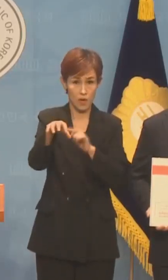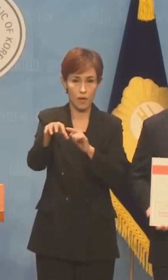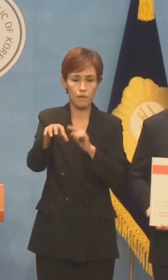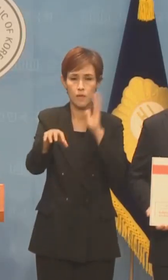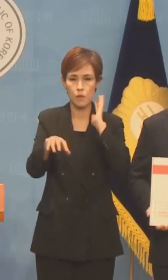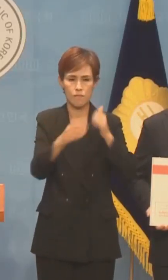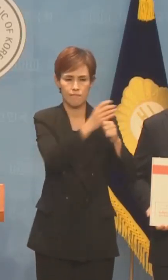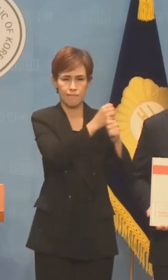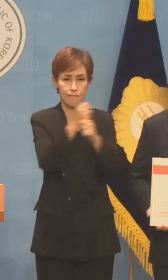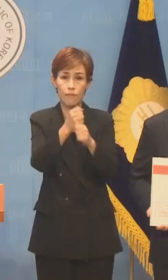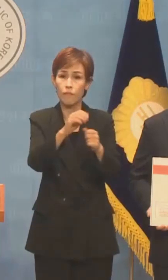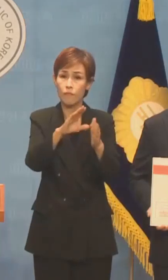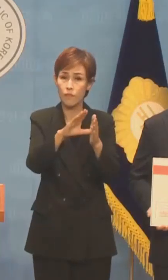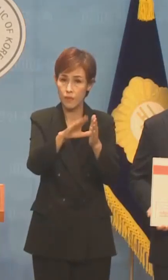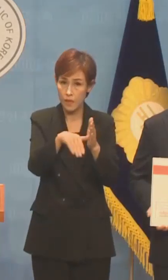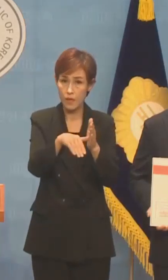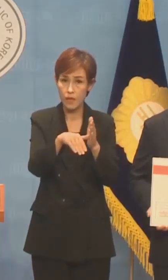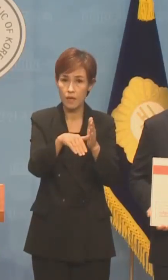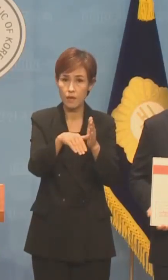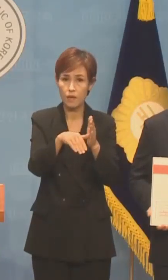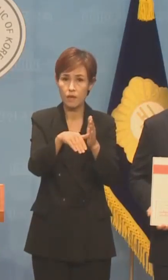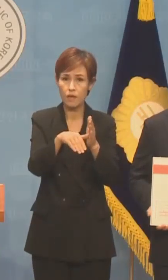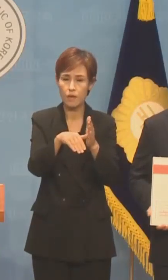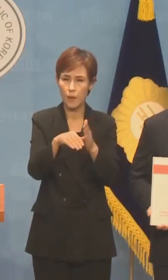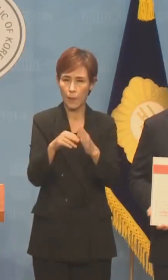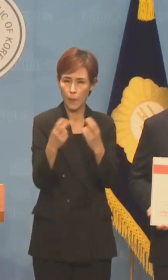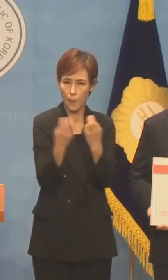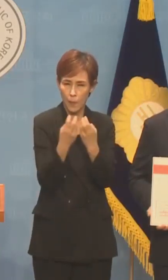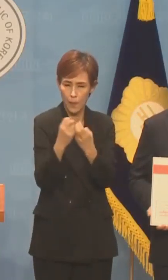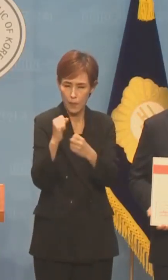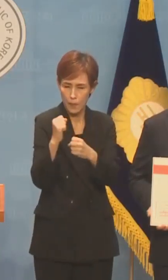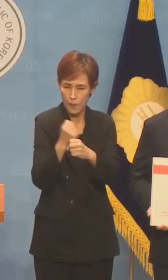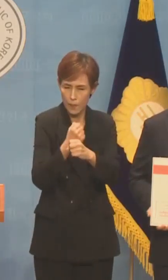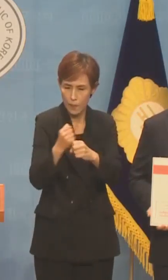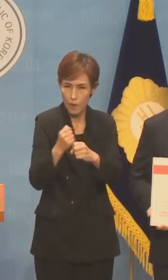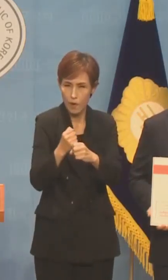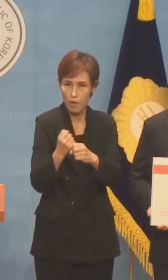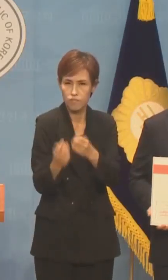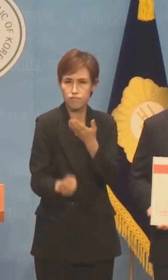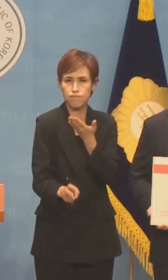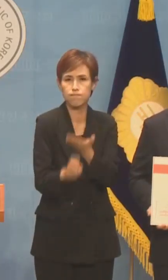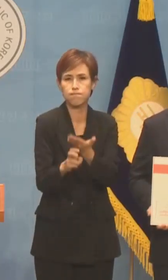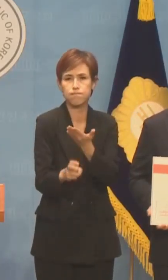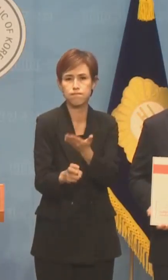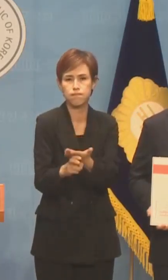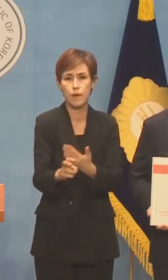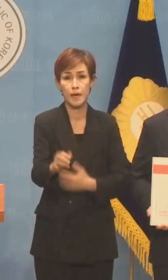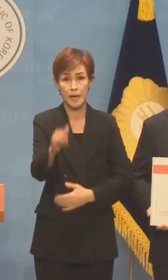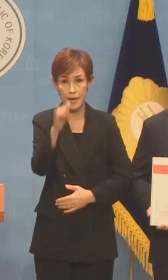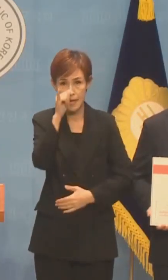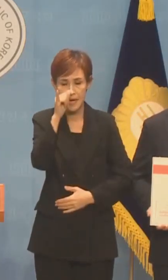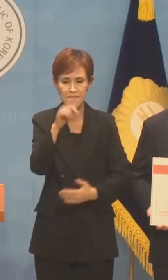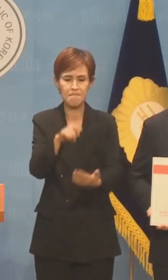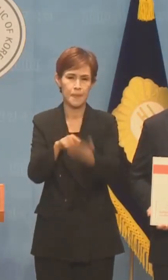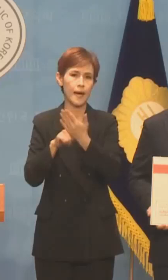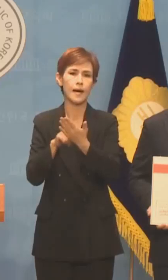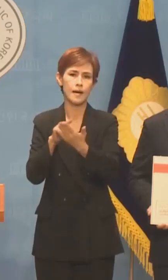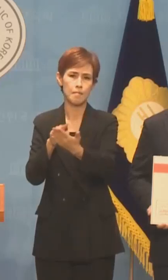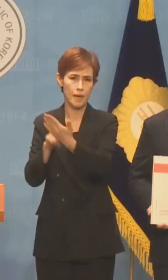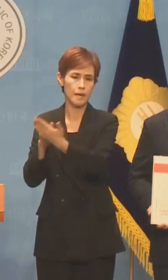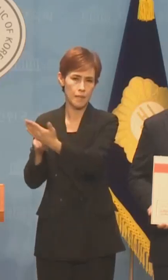체포 과정에서 여러 편법과 꼼수, 불법을 저지른 것이 드러나고